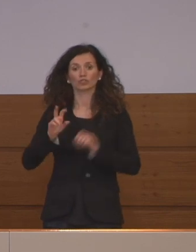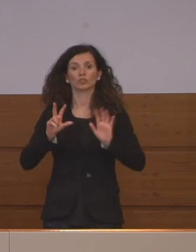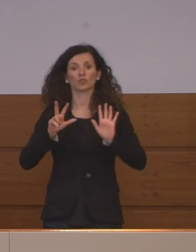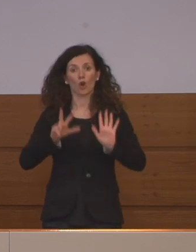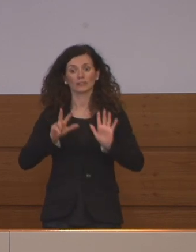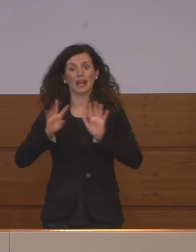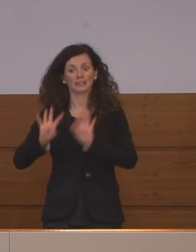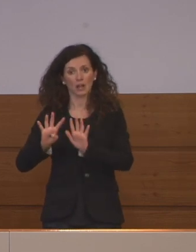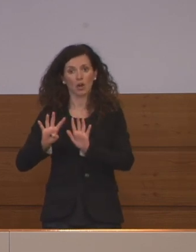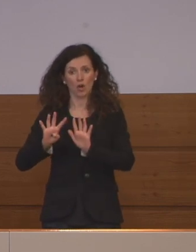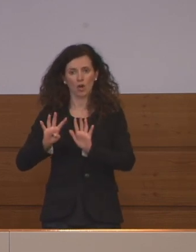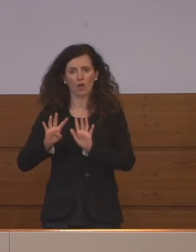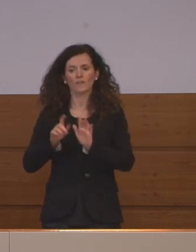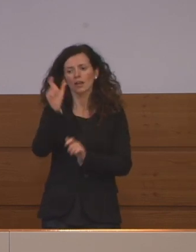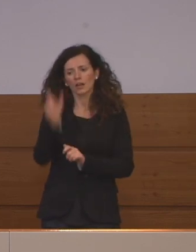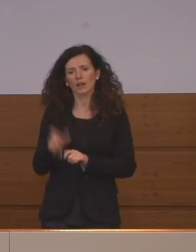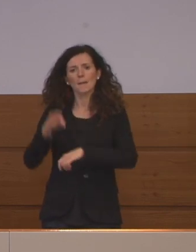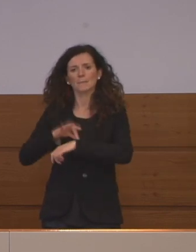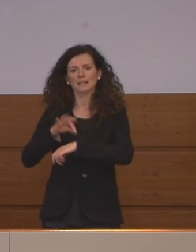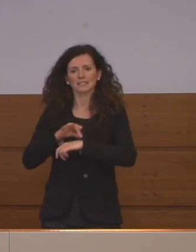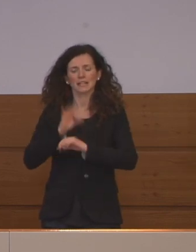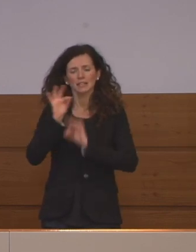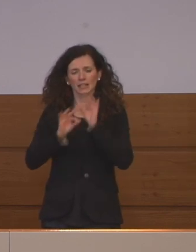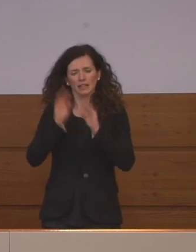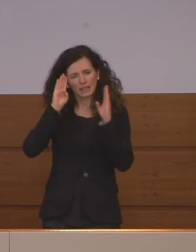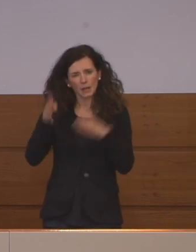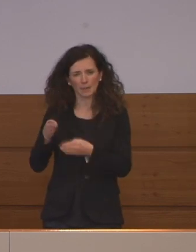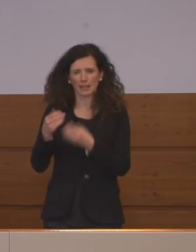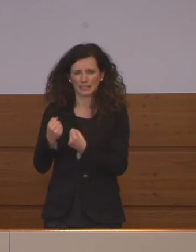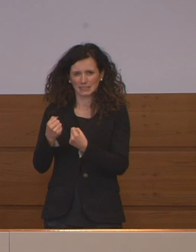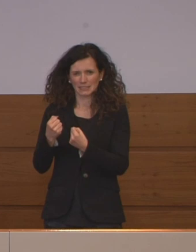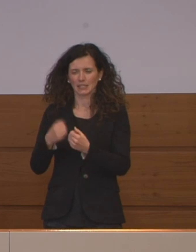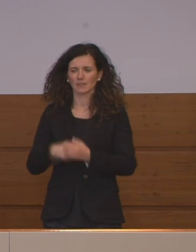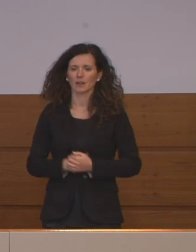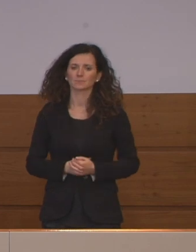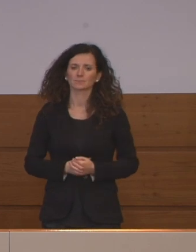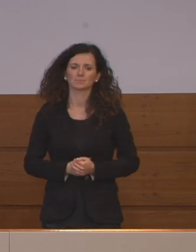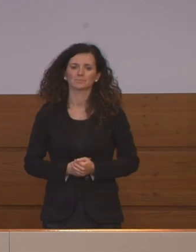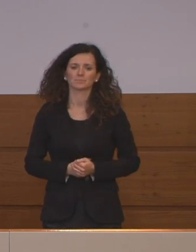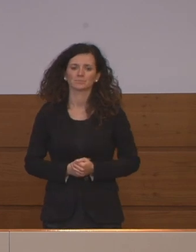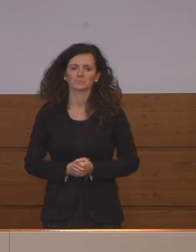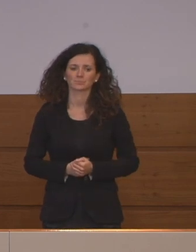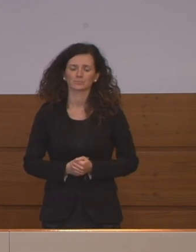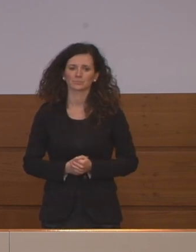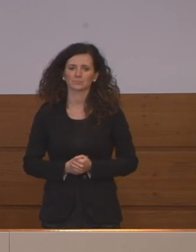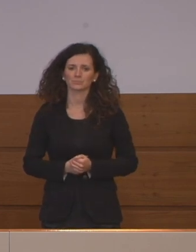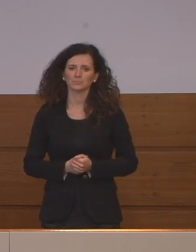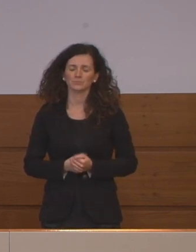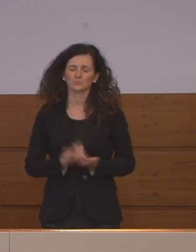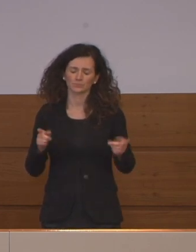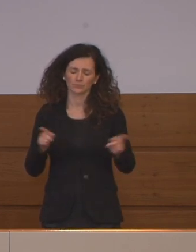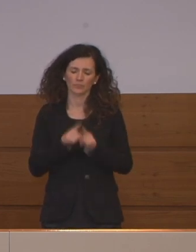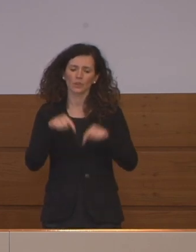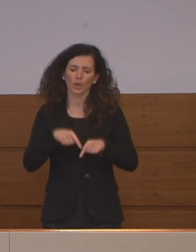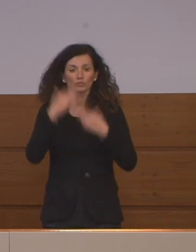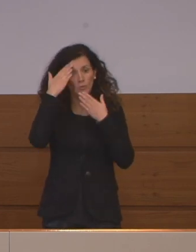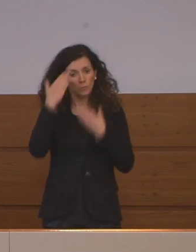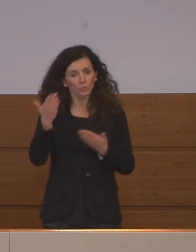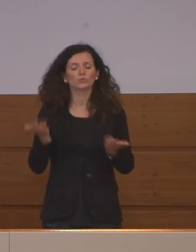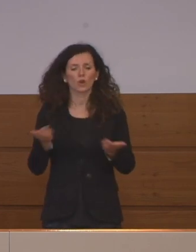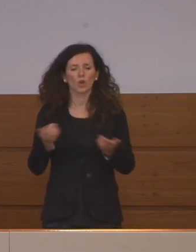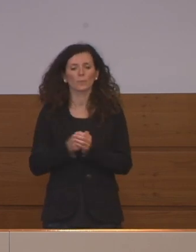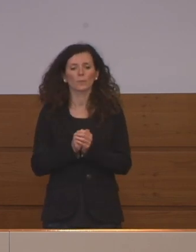3.489 i pazienti in terapia intensiva purtroppo anche oggi dobbiamo riscontrare un numero